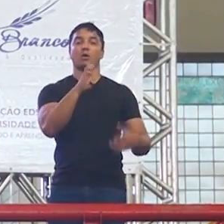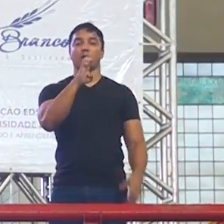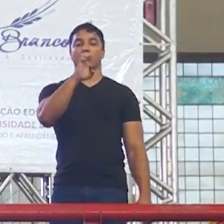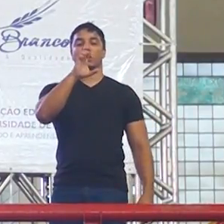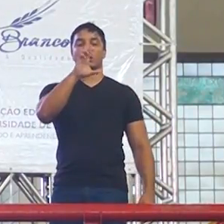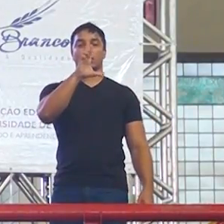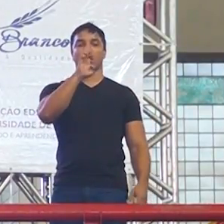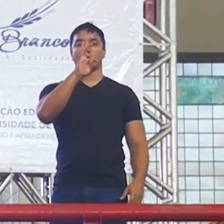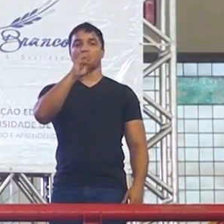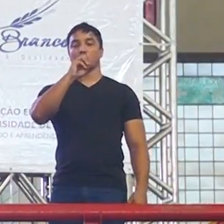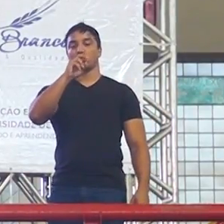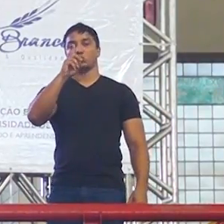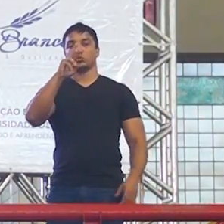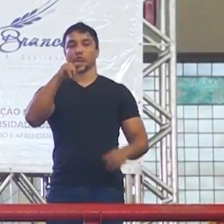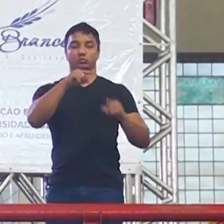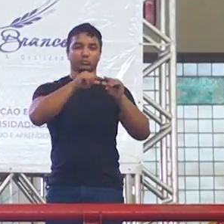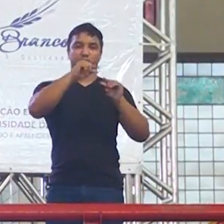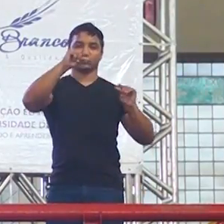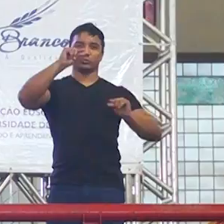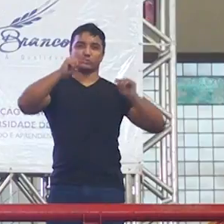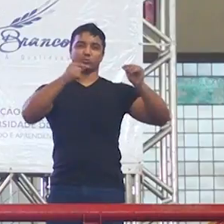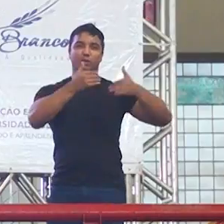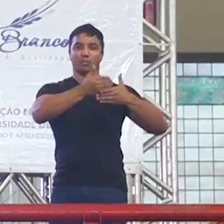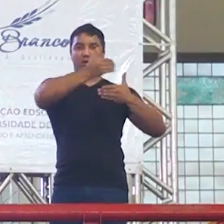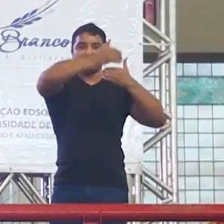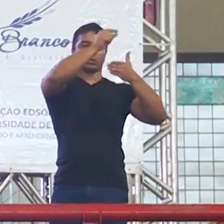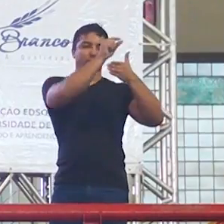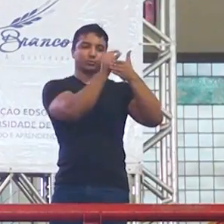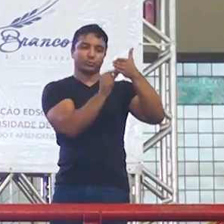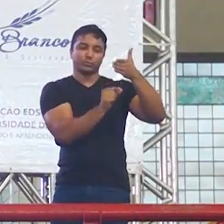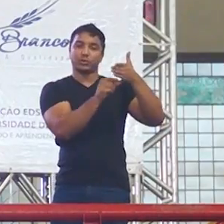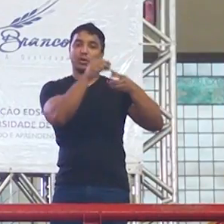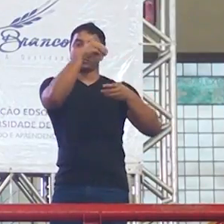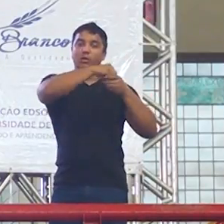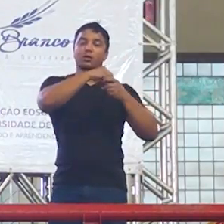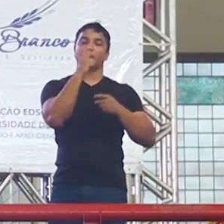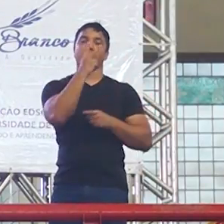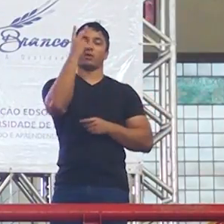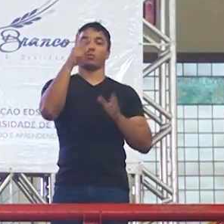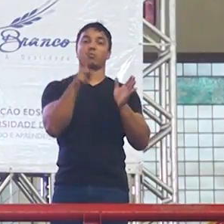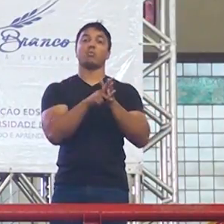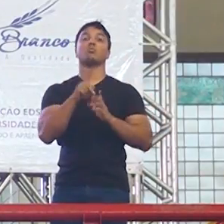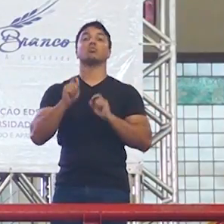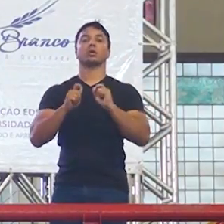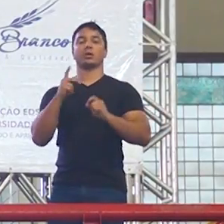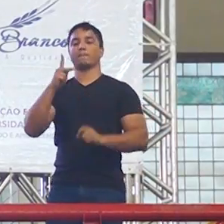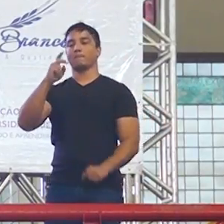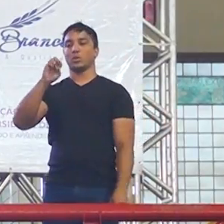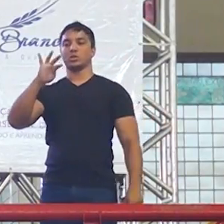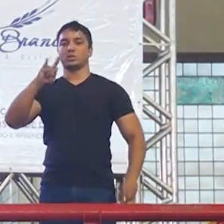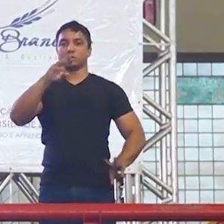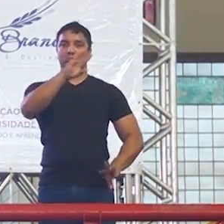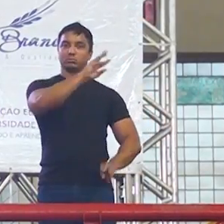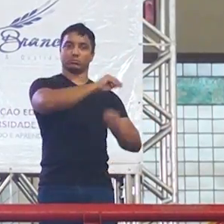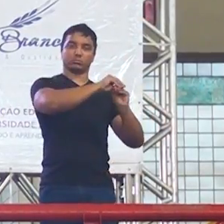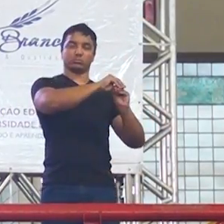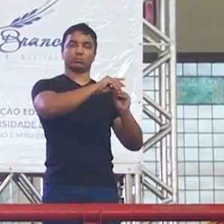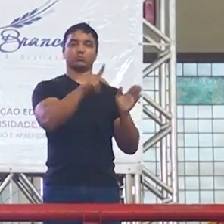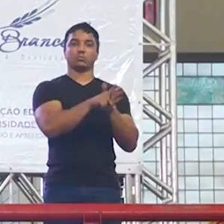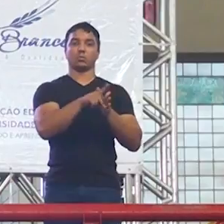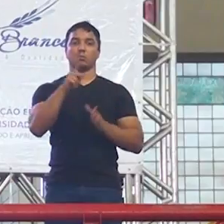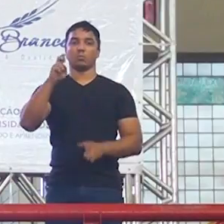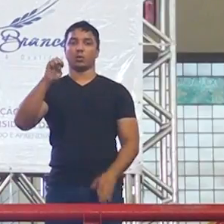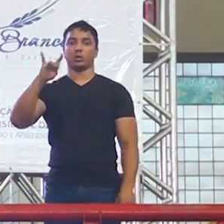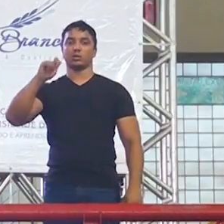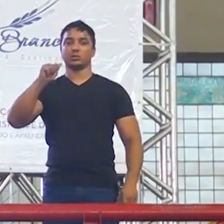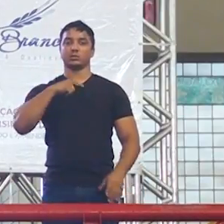eletrodutos. Entre outras, para cada aparelho elétrico existe um valor de potência associado. Valores típicos de